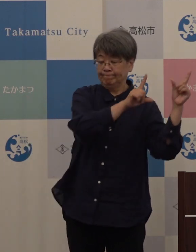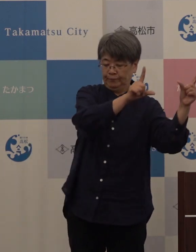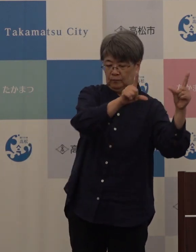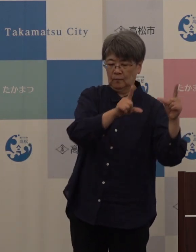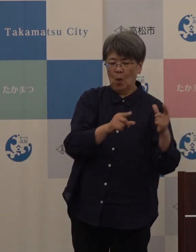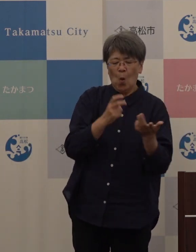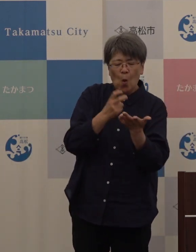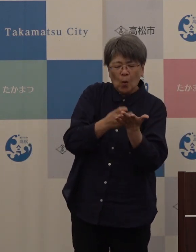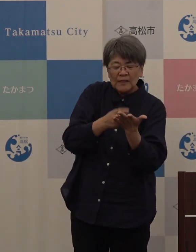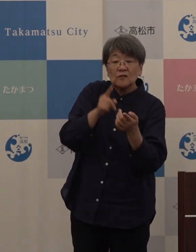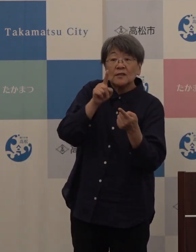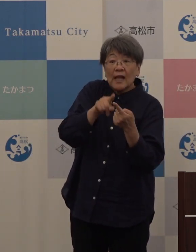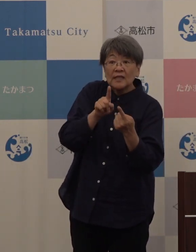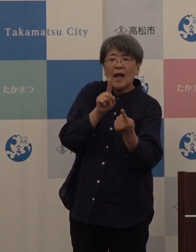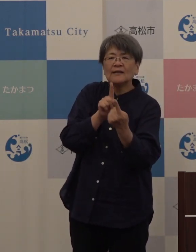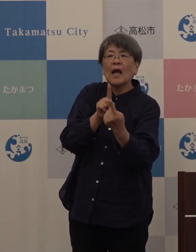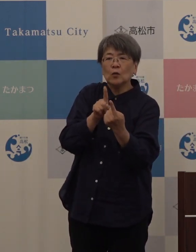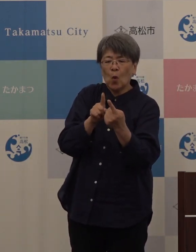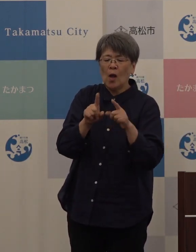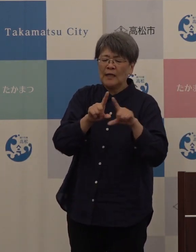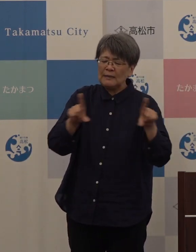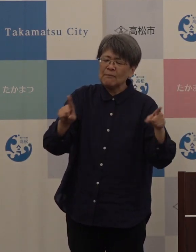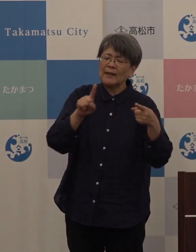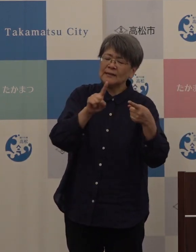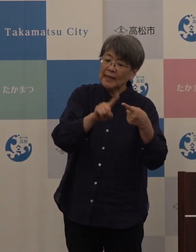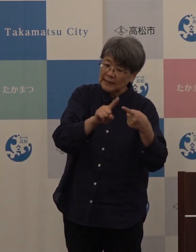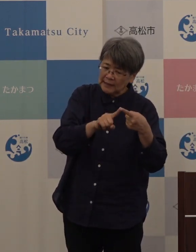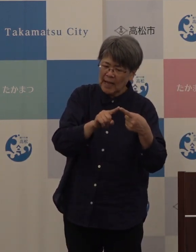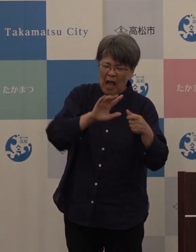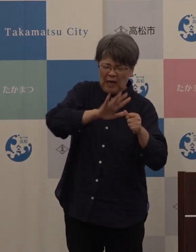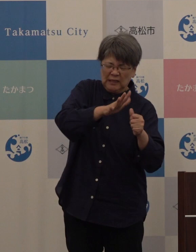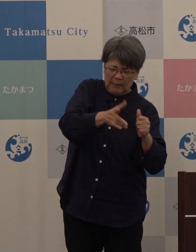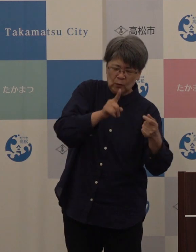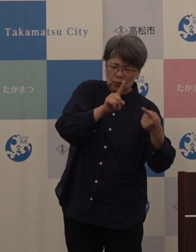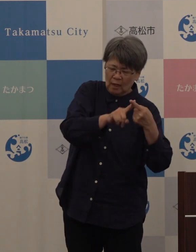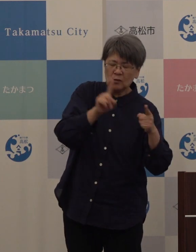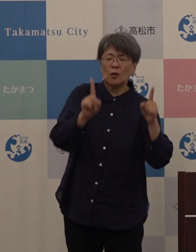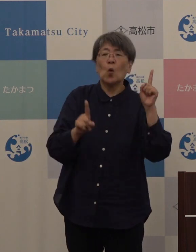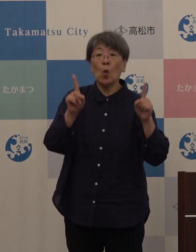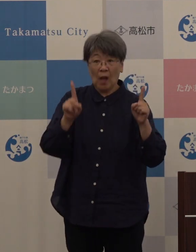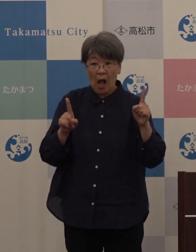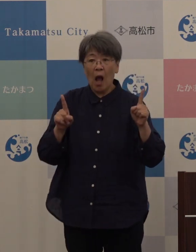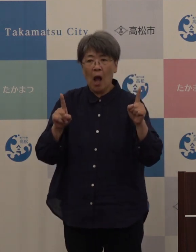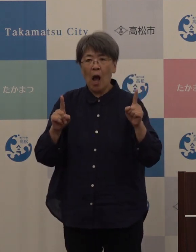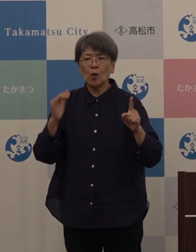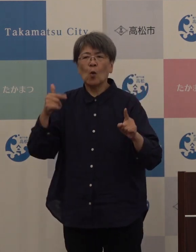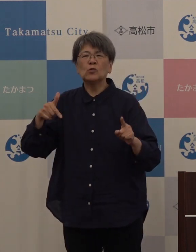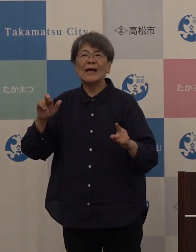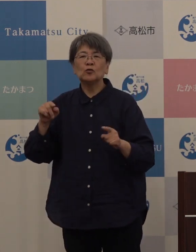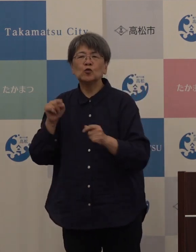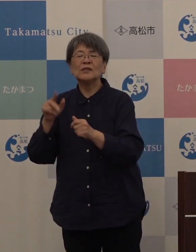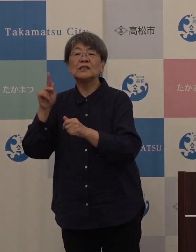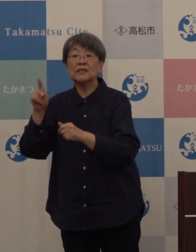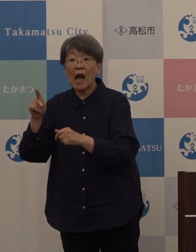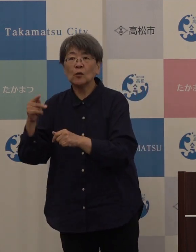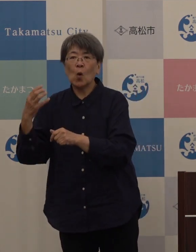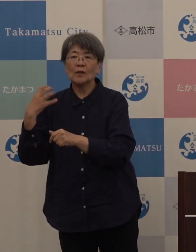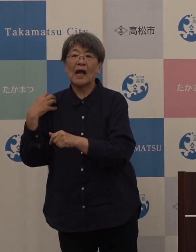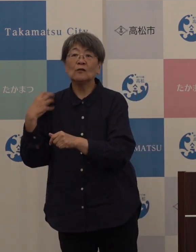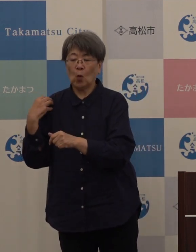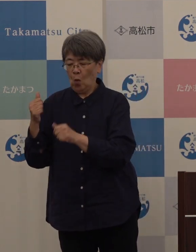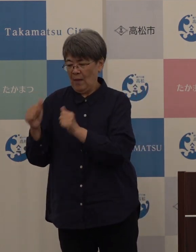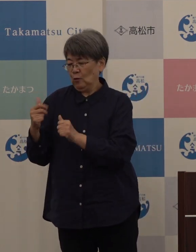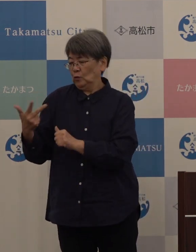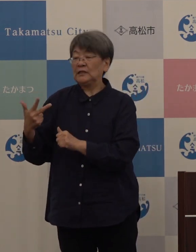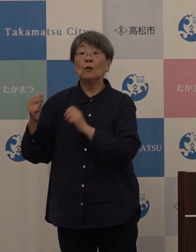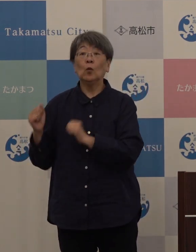ハラスメントに当たる、一般的に当たるかどうかという判断をコンプライアンス推進課の、担当弁護士さん、弁護士